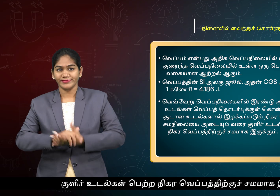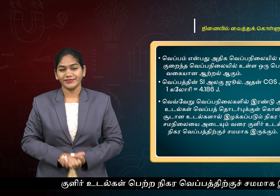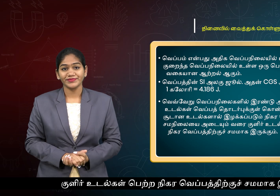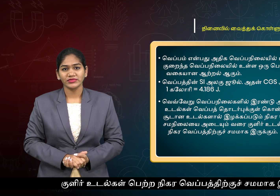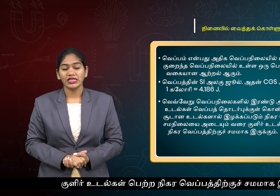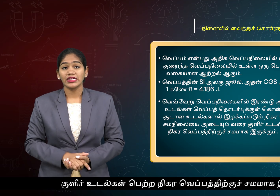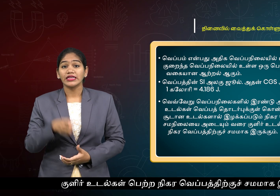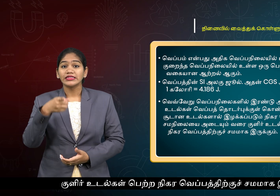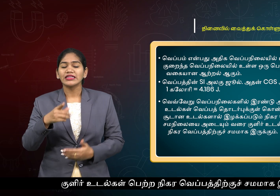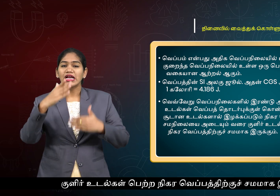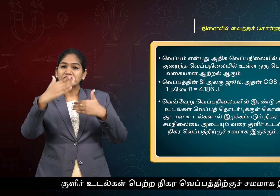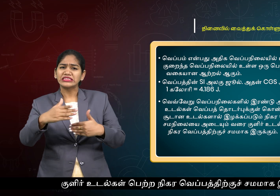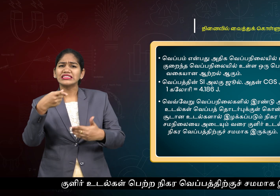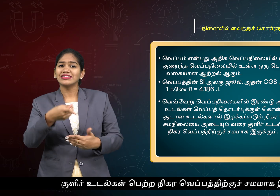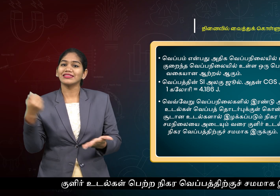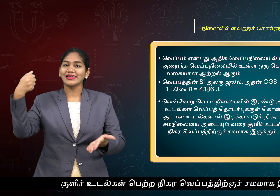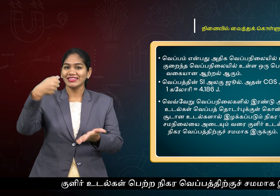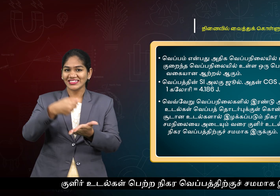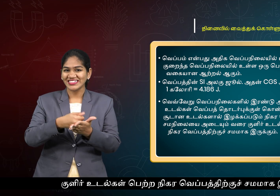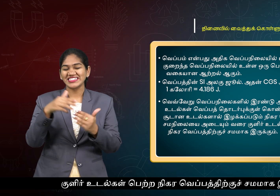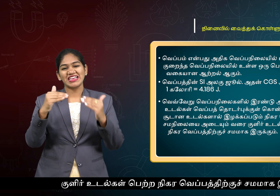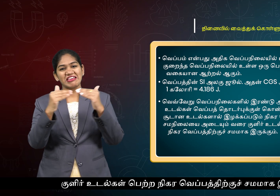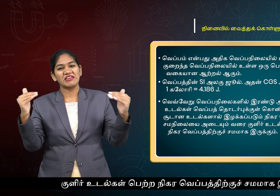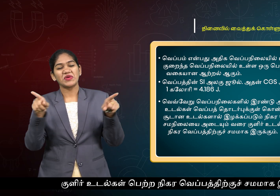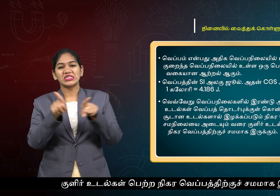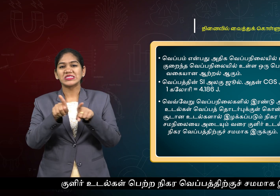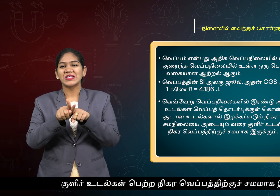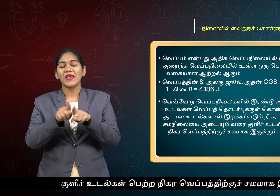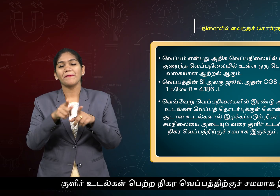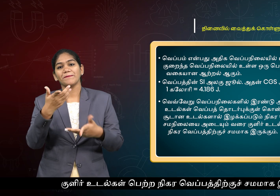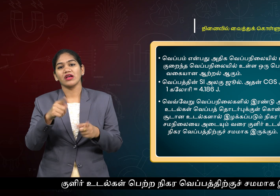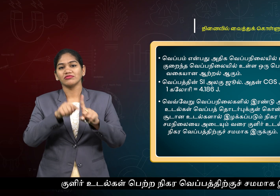குளிர் உடல்கள் பெற்ற நிகர வெப்பத்திற்கு சமமாக இருக்கும்.